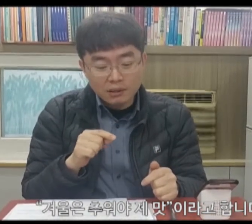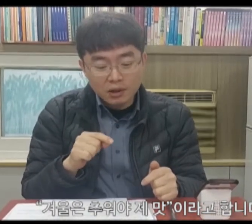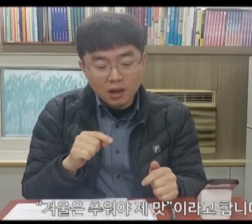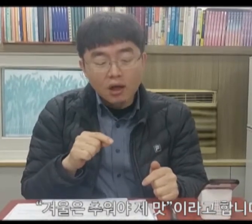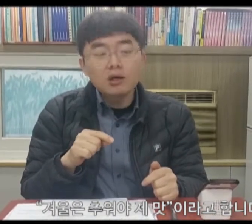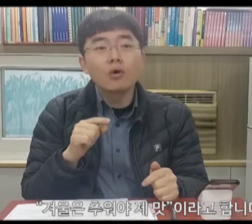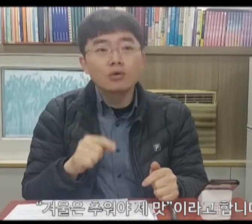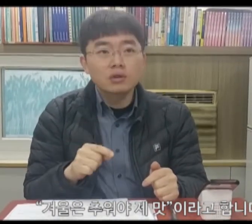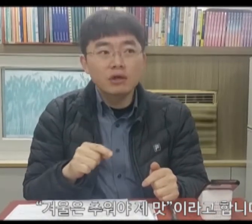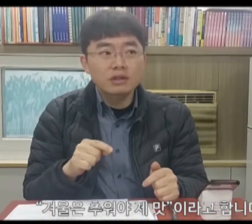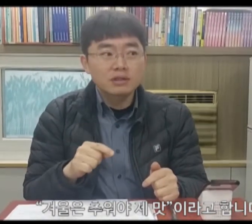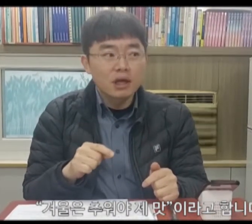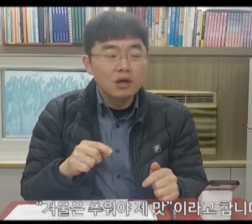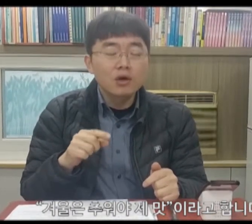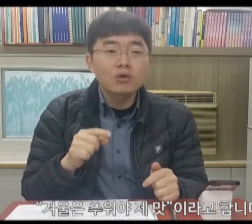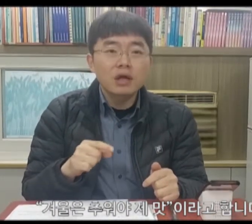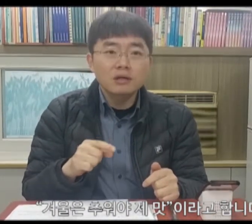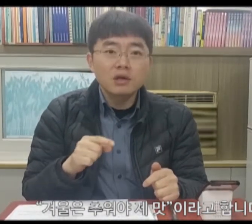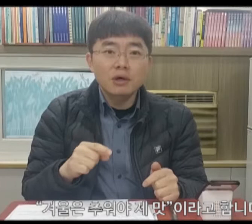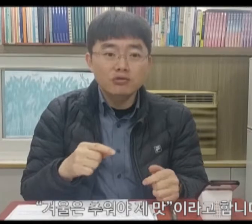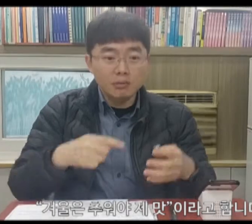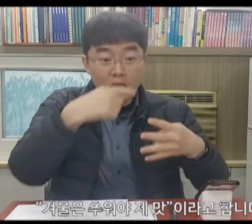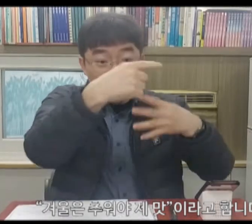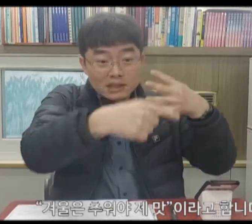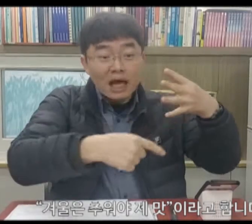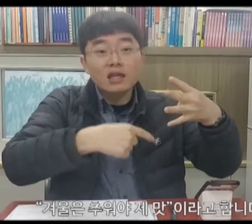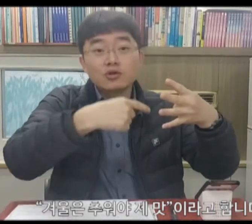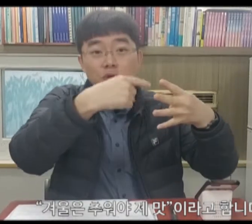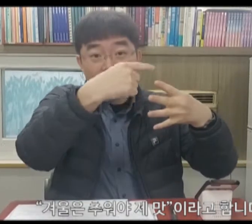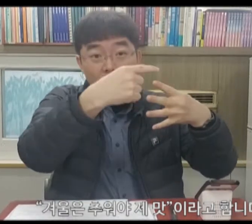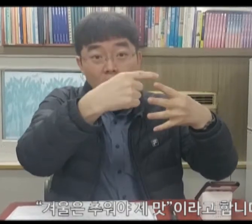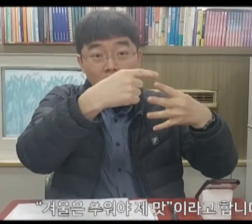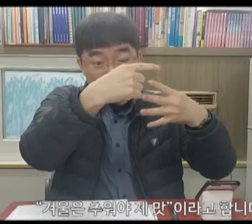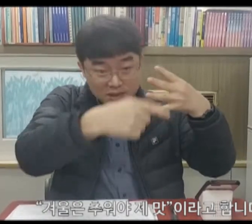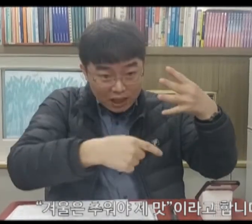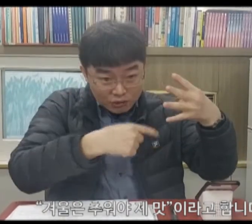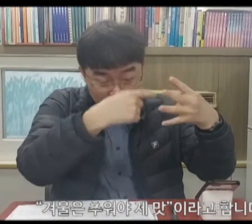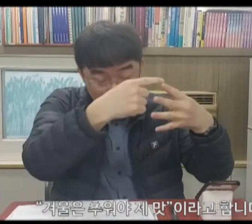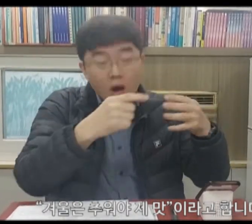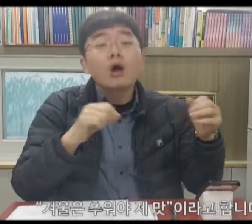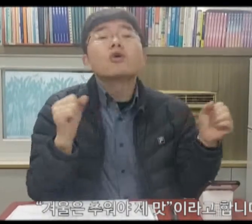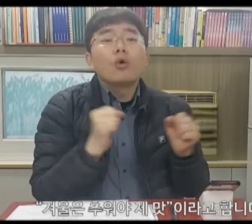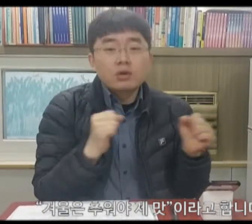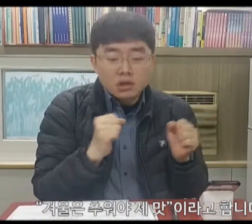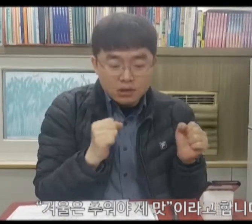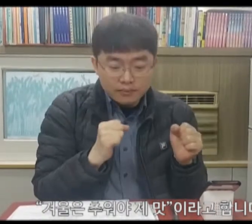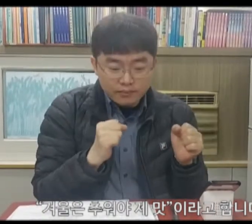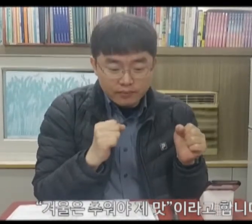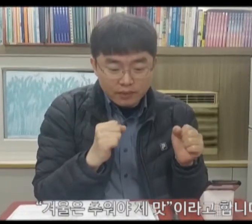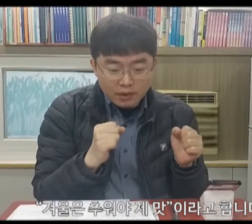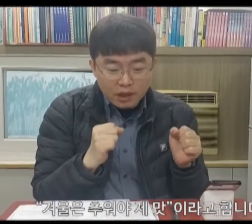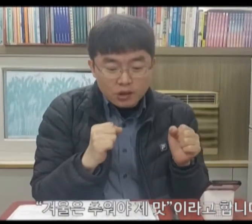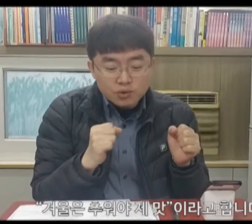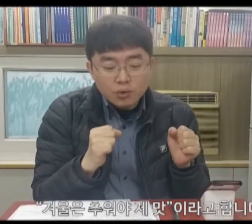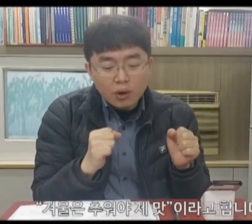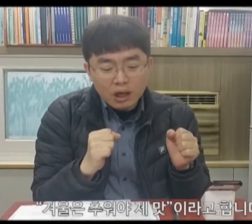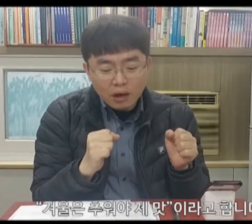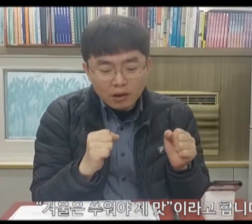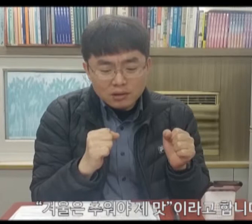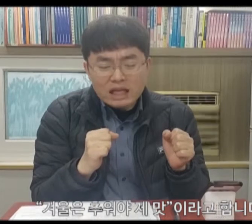하자면 겨울은 하고 했을 때 겨울이라는 걸 설명해 주려면 사계 중에서 겨울은 추워야 다시